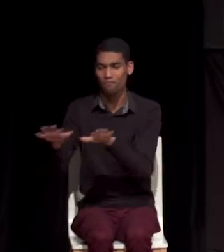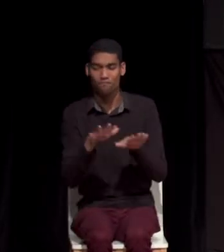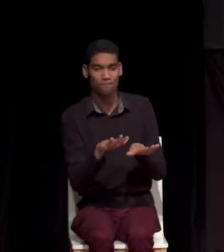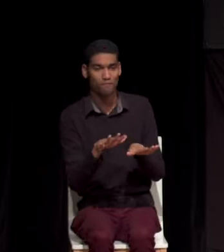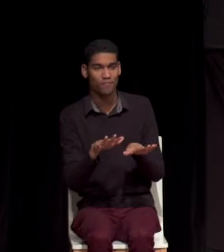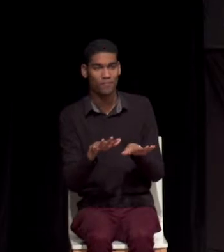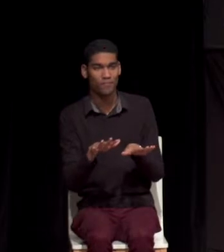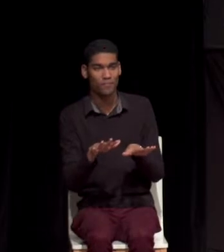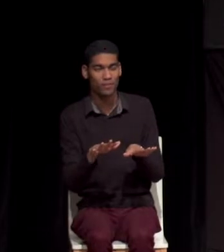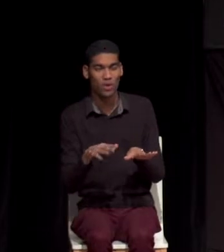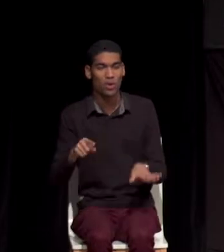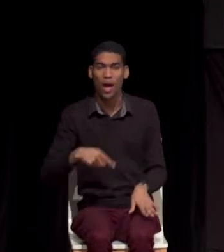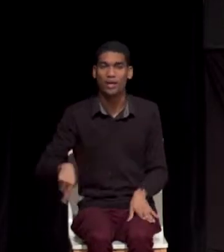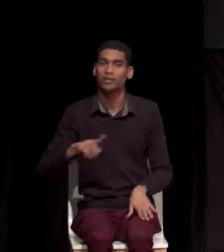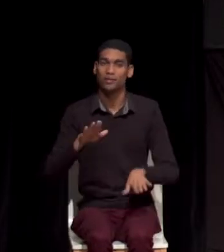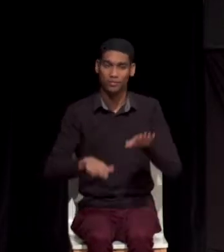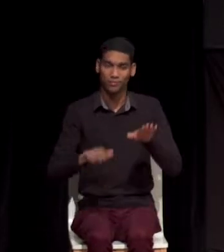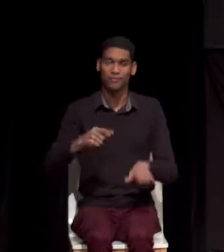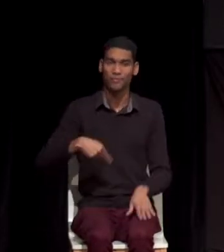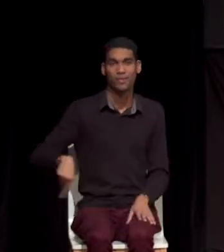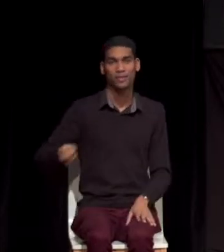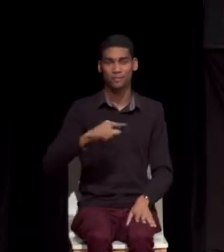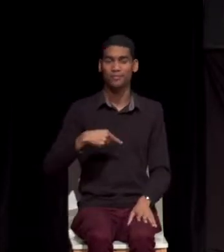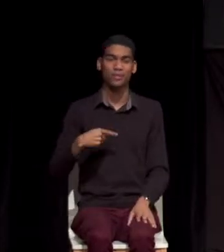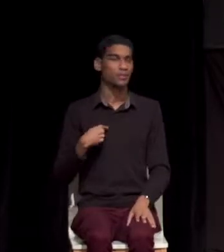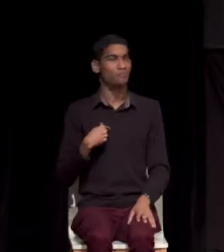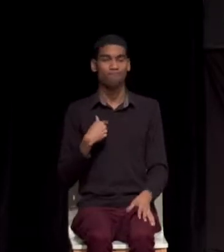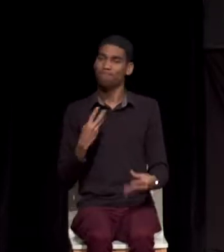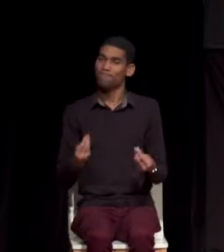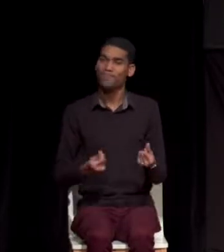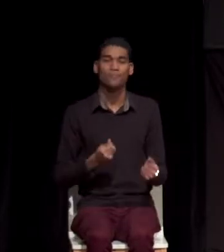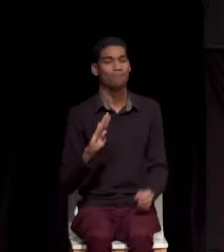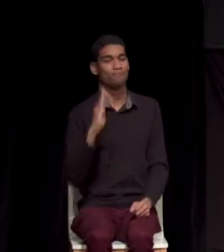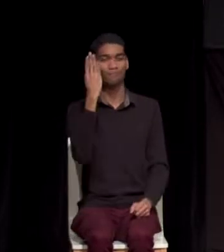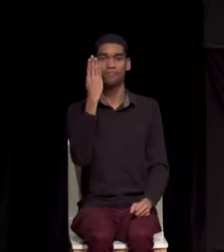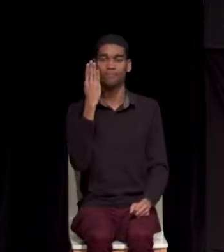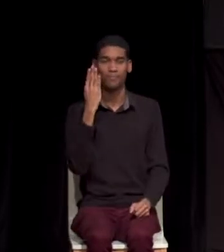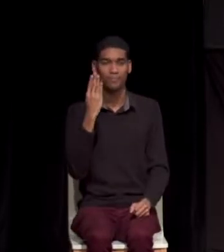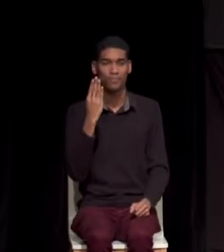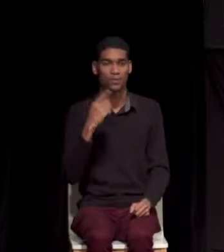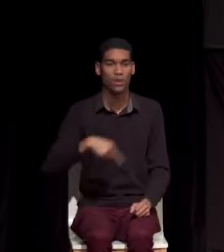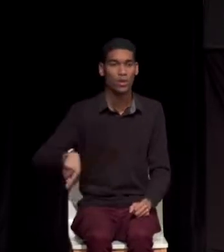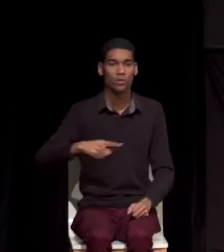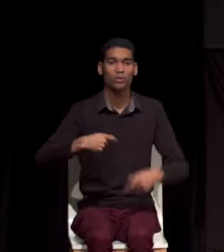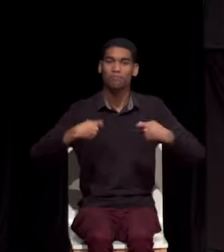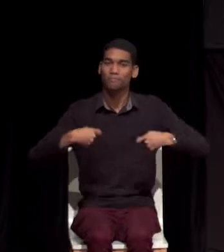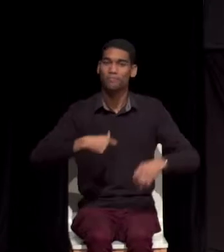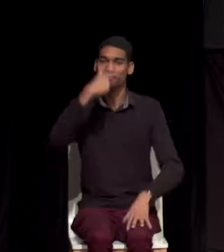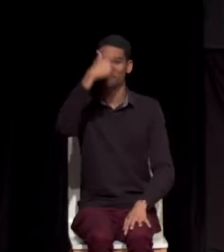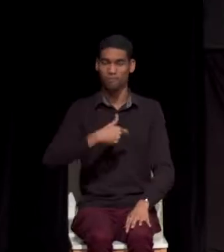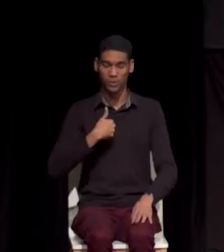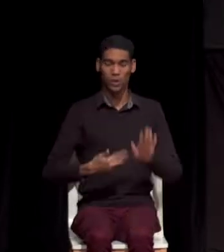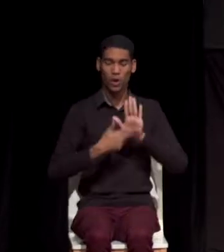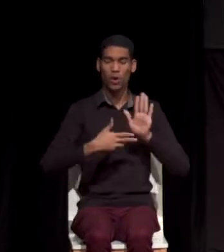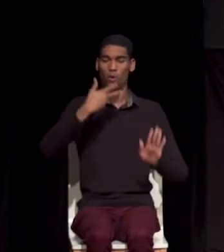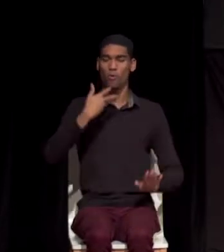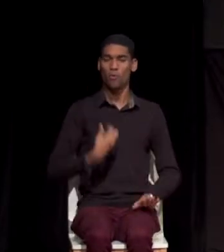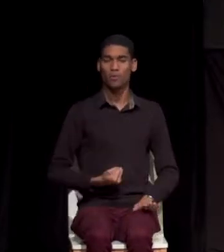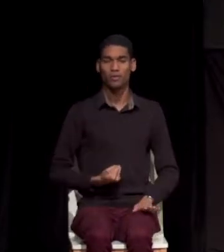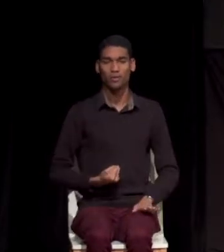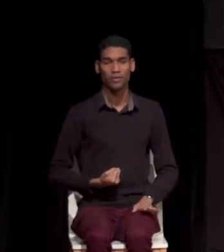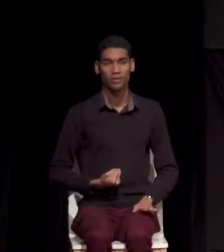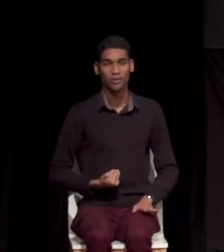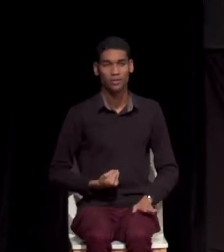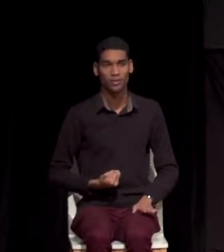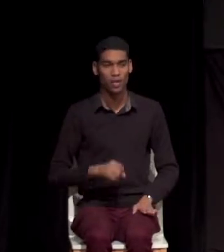hipócrita, né? Porque a gente é hipócrita. Eu até me coloco como também, porque a gente tem que assumir quem somos. Todos, não é só aquele que